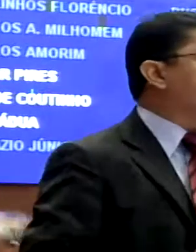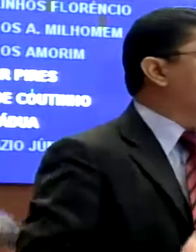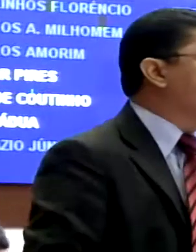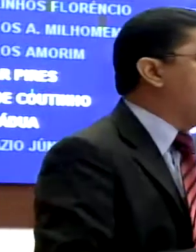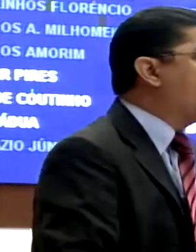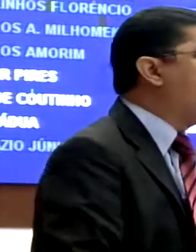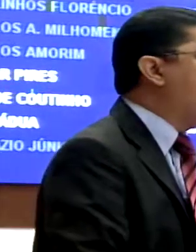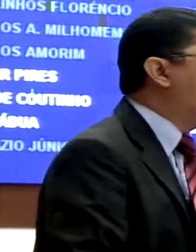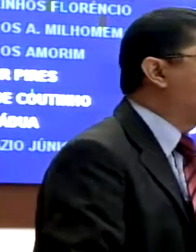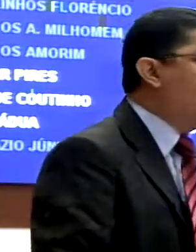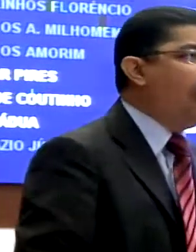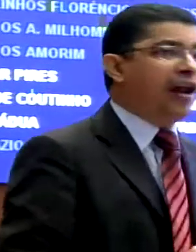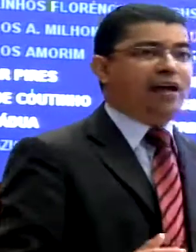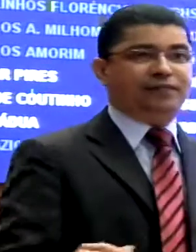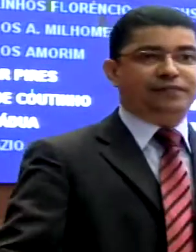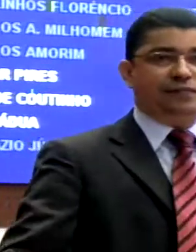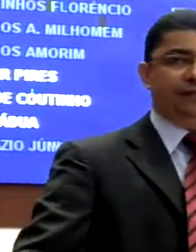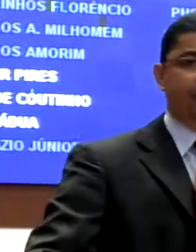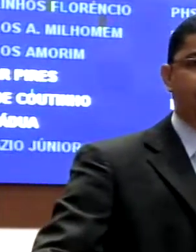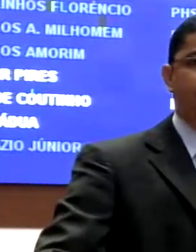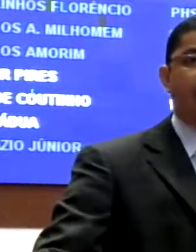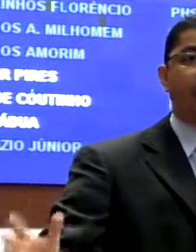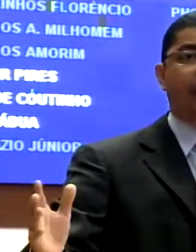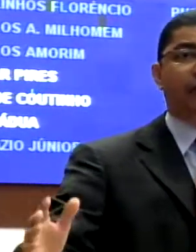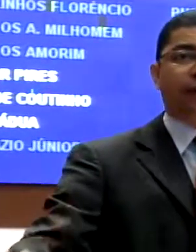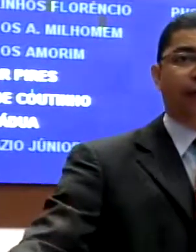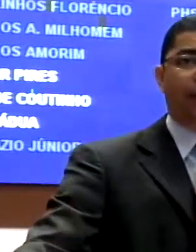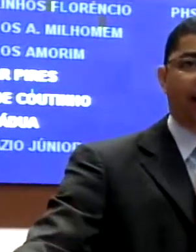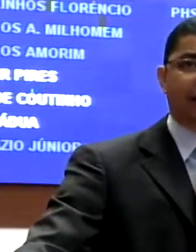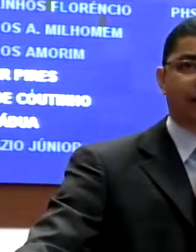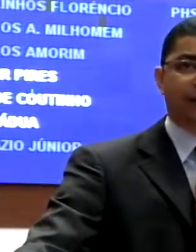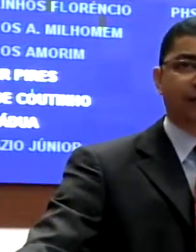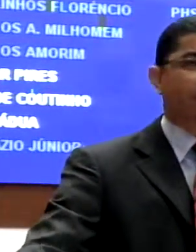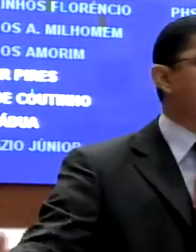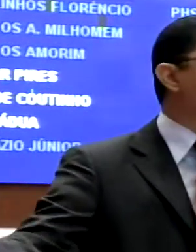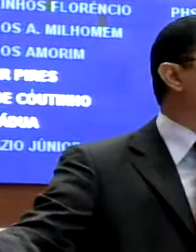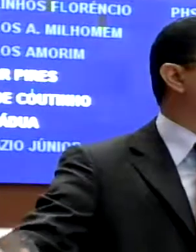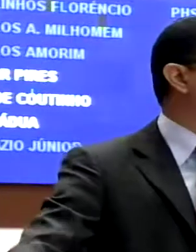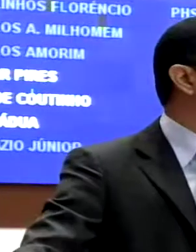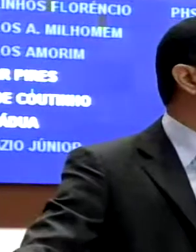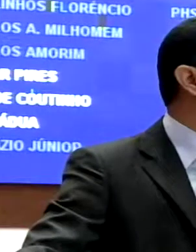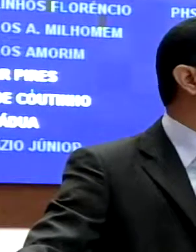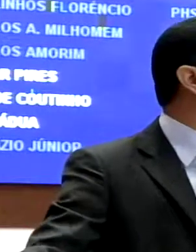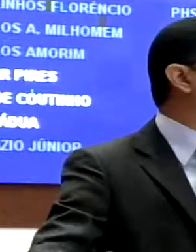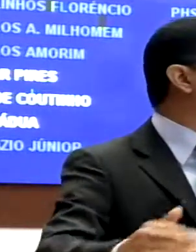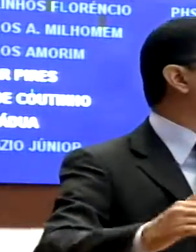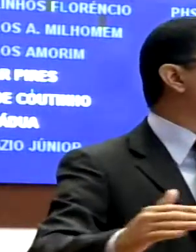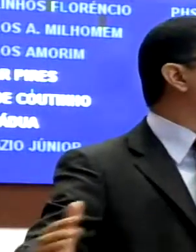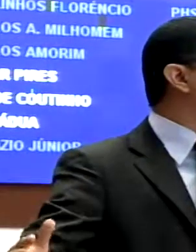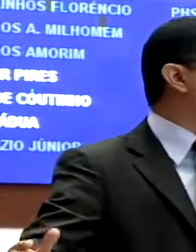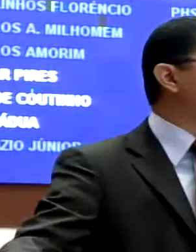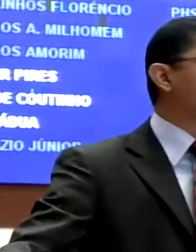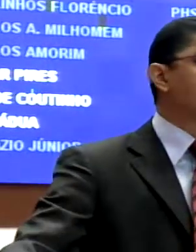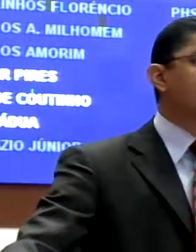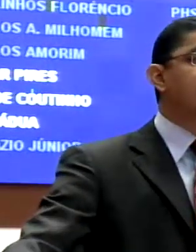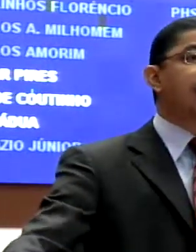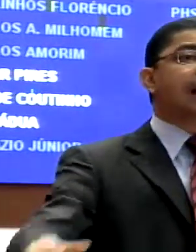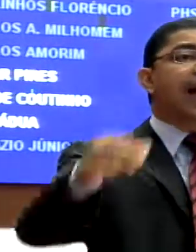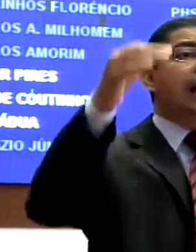E o que diz a governadora? É a pergunta que eu faço. Nada. Ela não diz